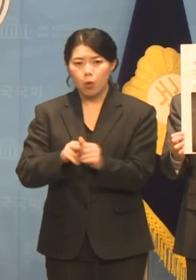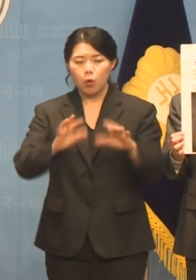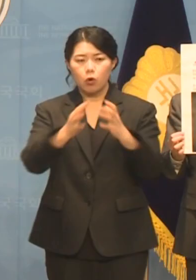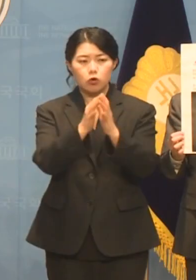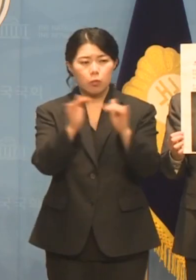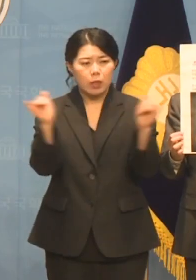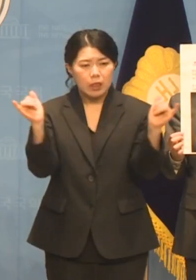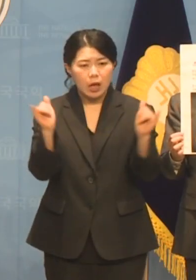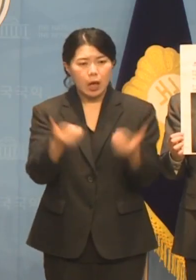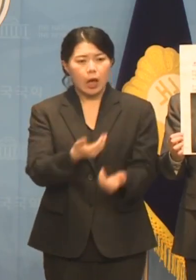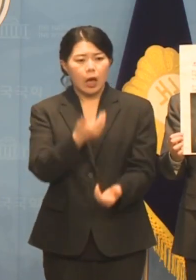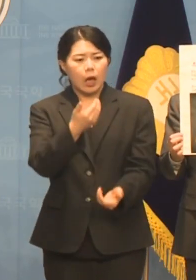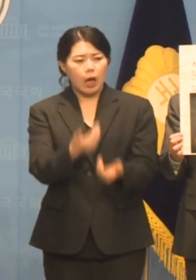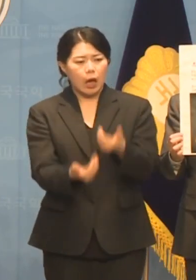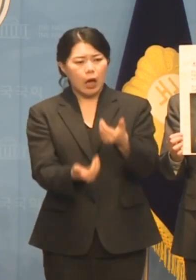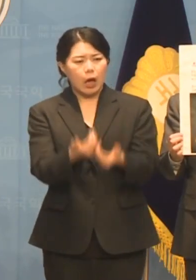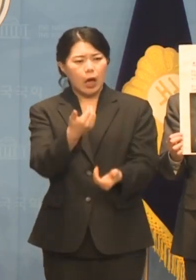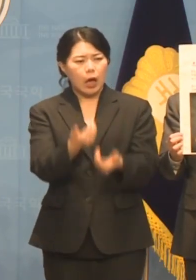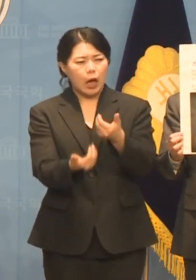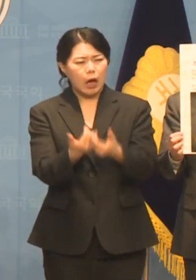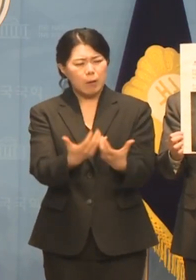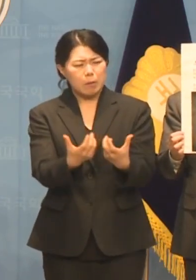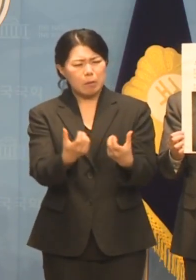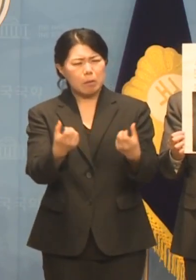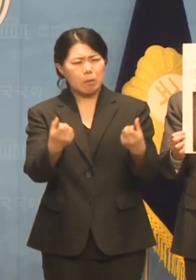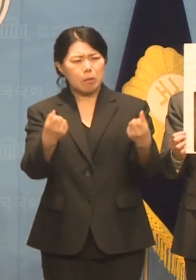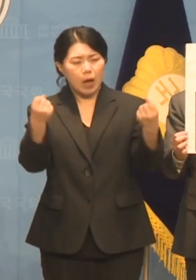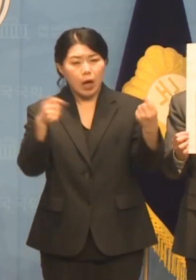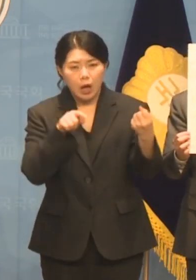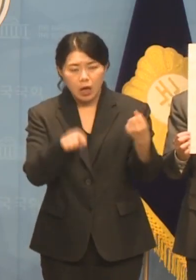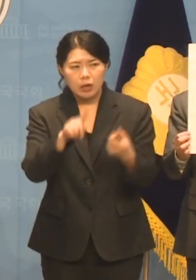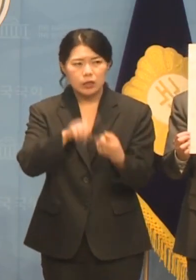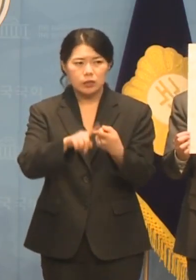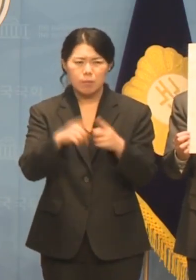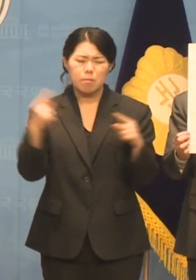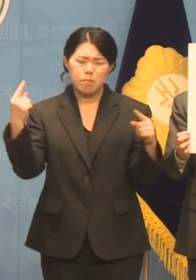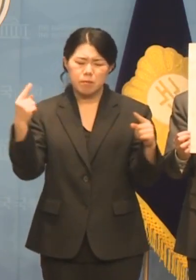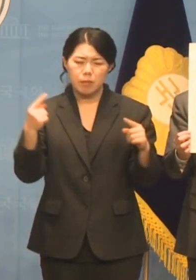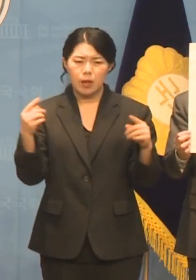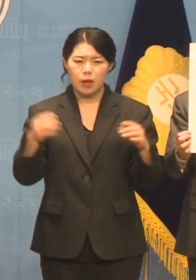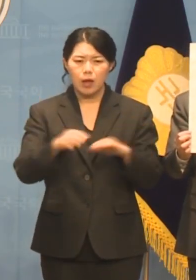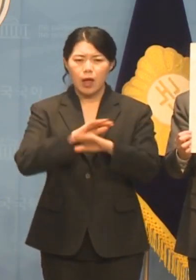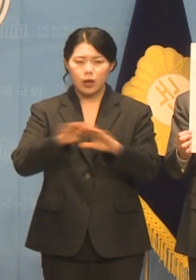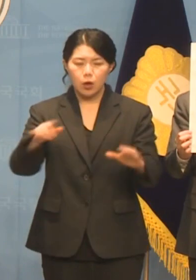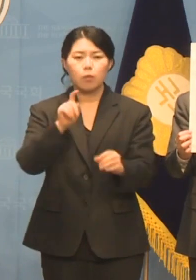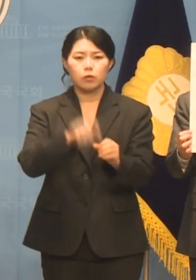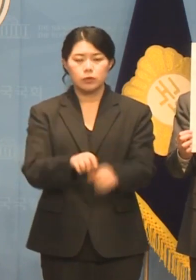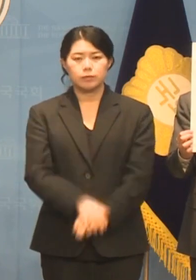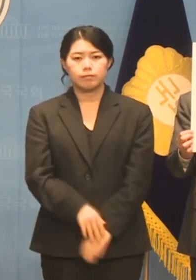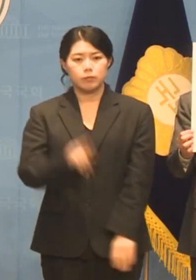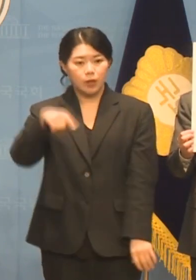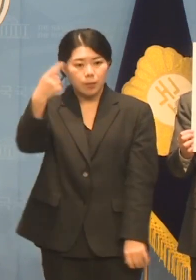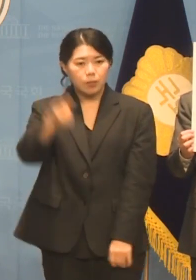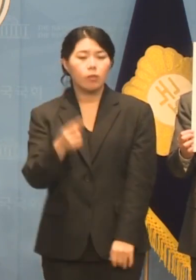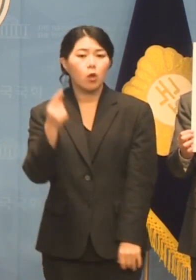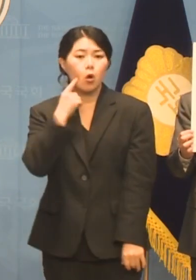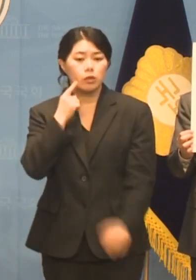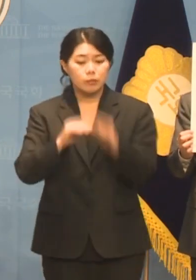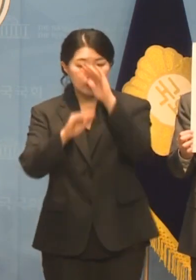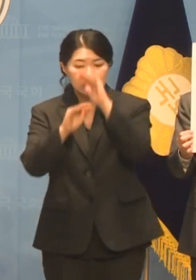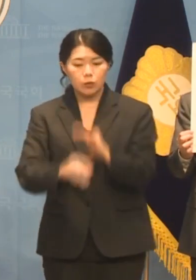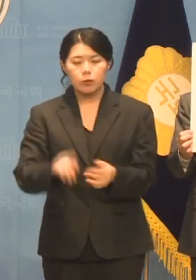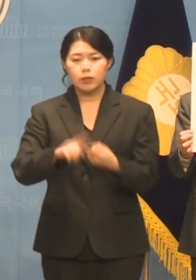국민들을 갈등의 방향으로 몰아가고 있는 점을 시정하기 위함입니다. 다음으로는 거짓말 시리즈를 전용기